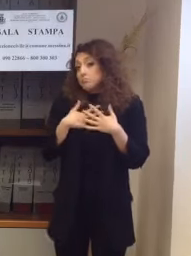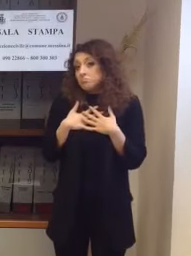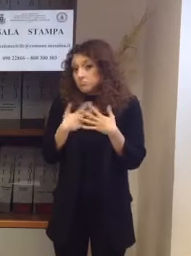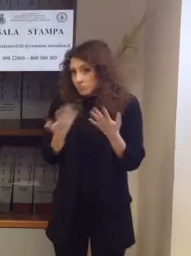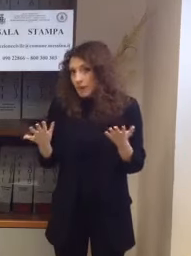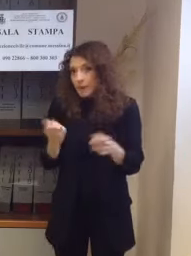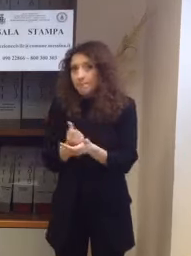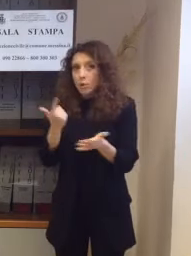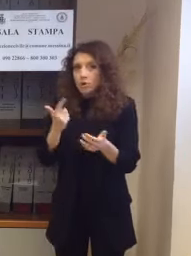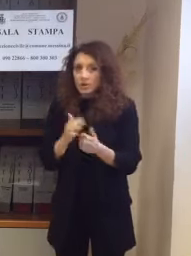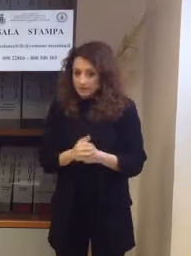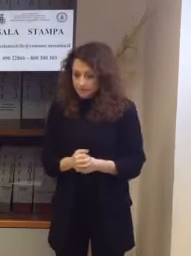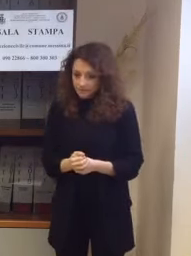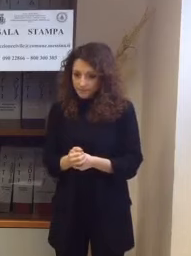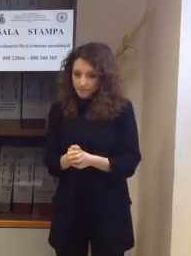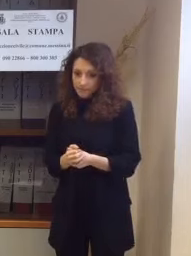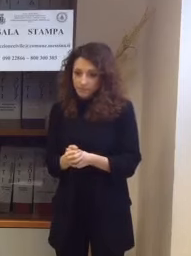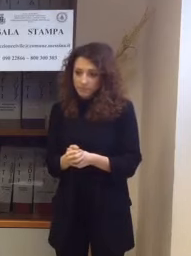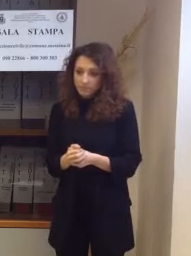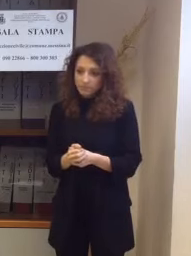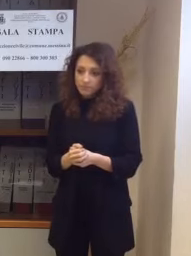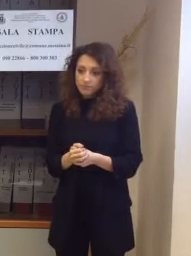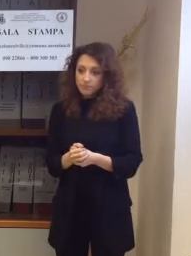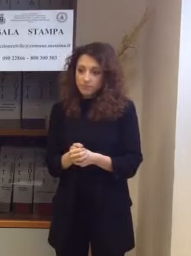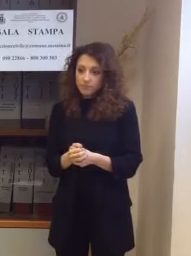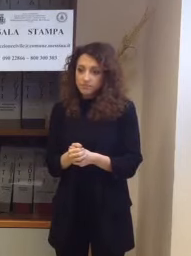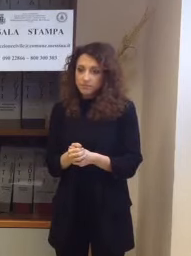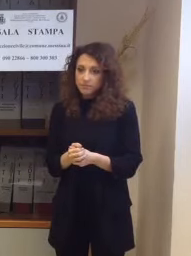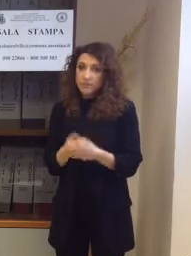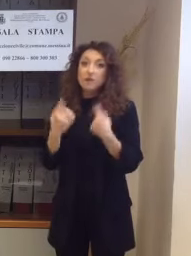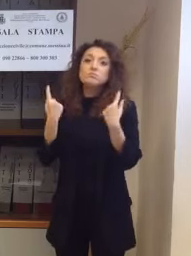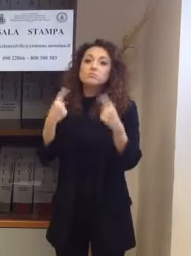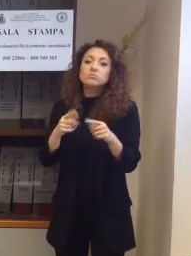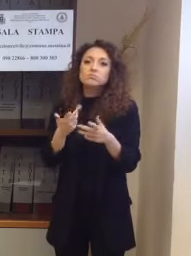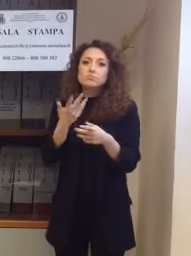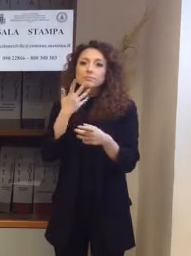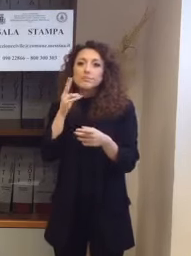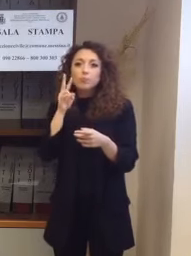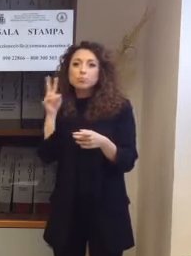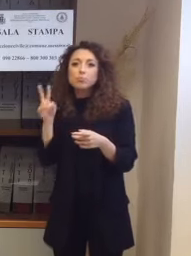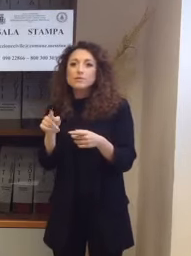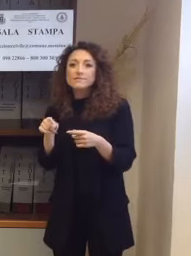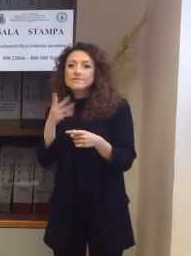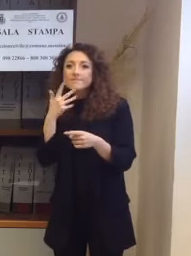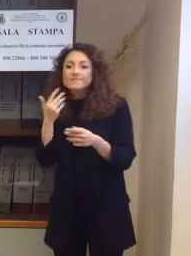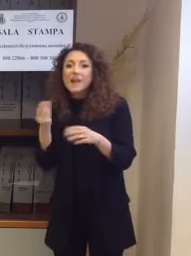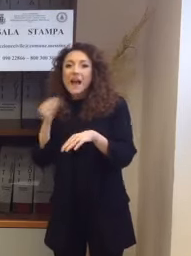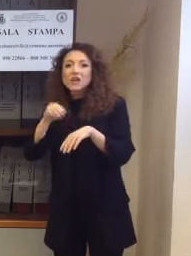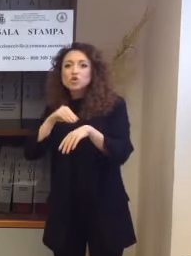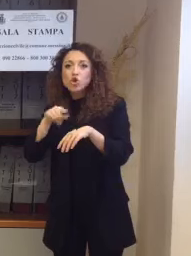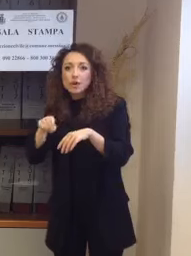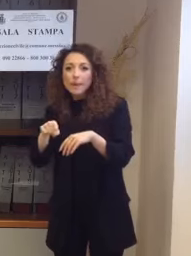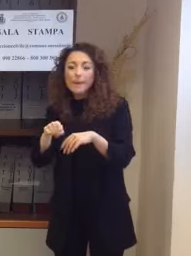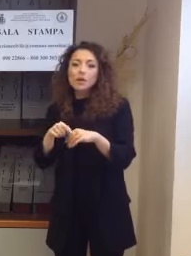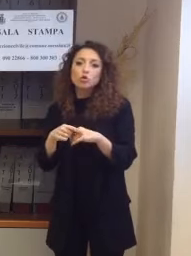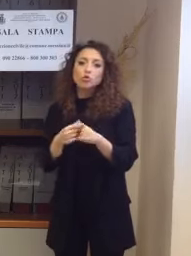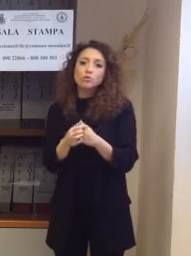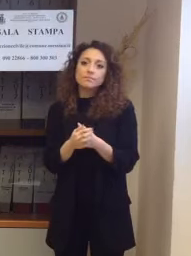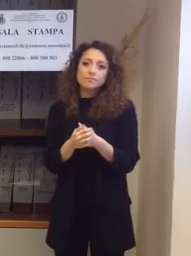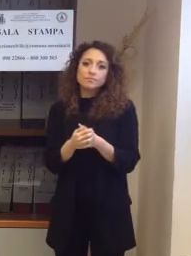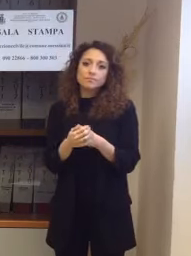importante. Bene, e allora anche da questo punto di vista vi voglio dare l'aggiornamento con il commento di alcuni dati